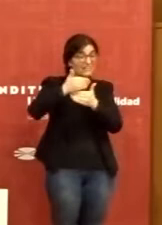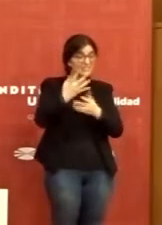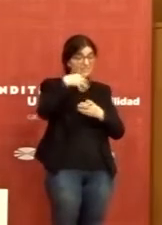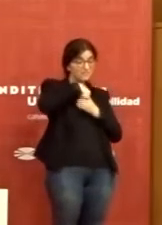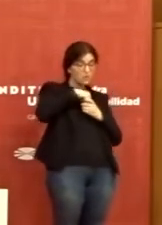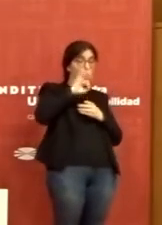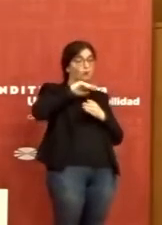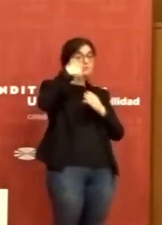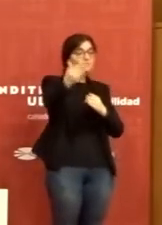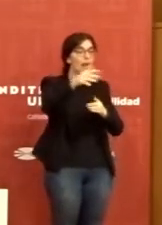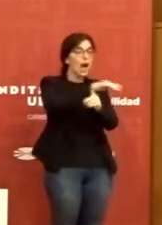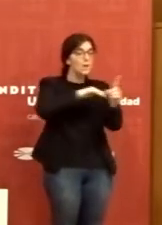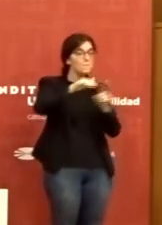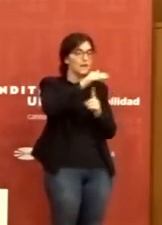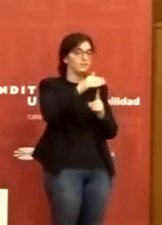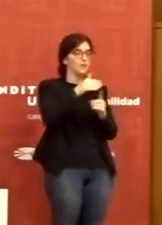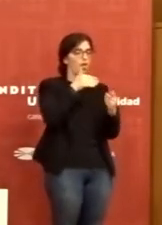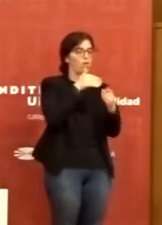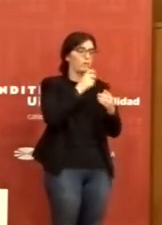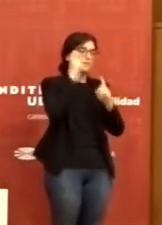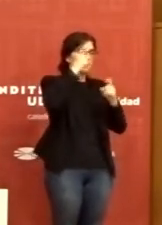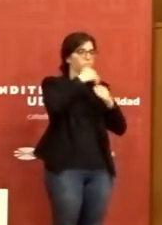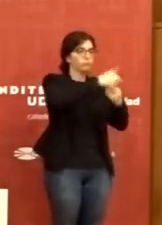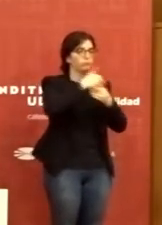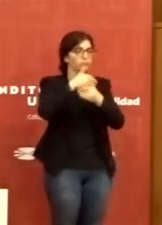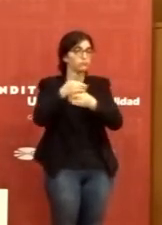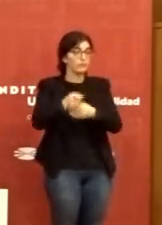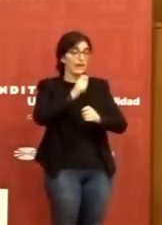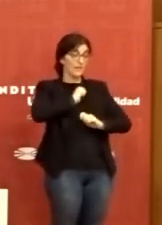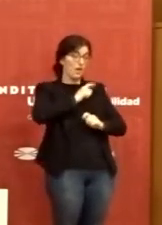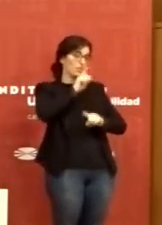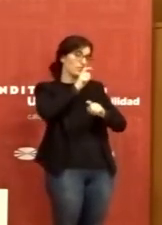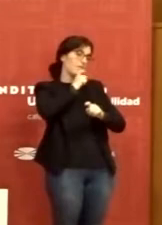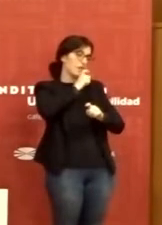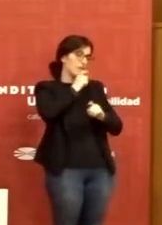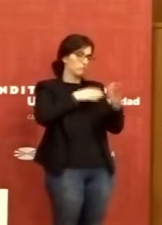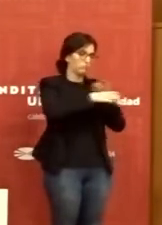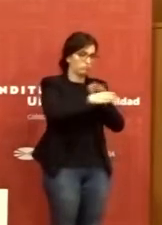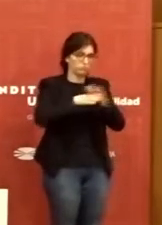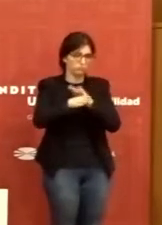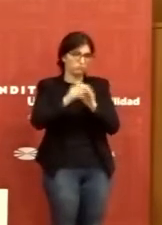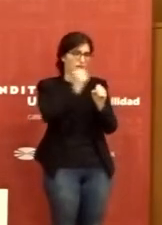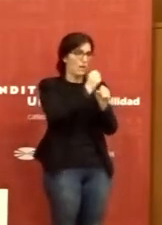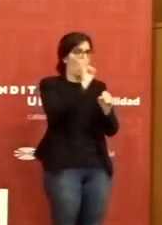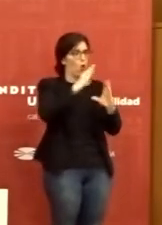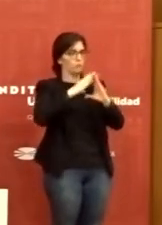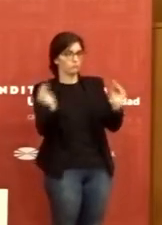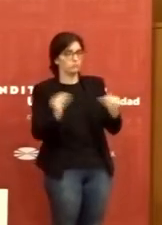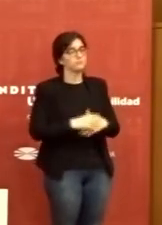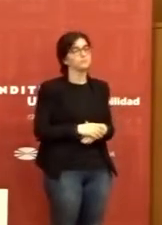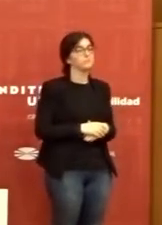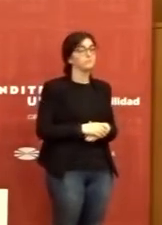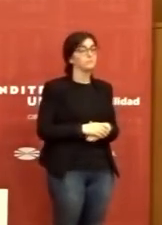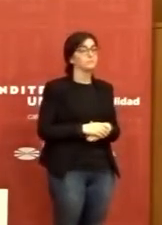más complejo el acceso a la educación superior o al desarrollo del puesto de trabajo en condiciones de máxima igualdad. Es decir, un